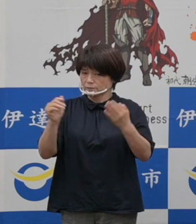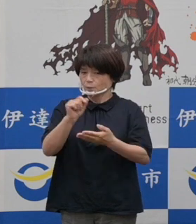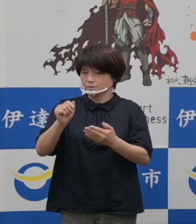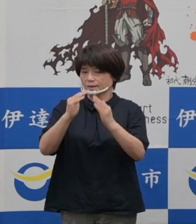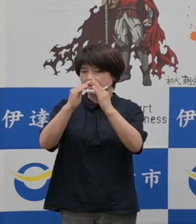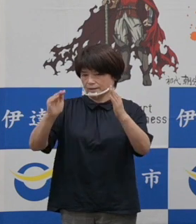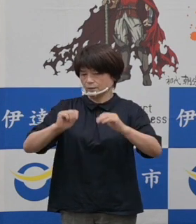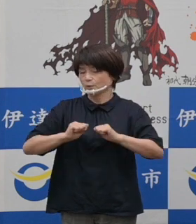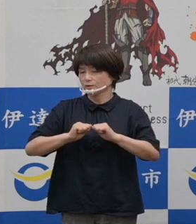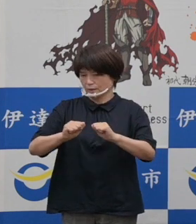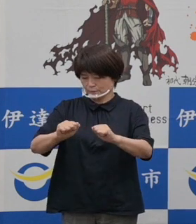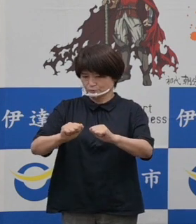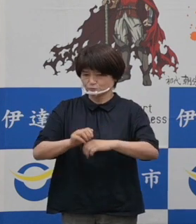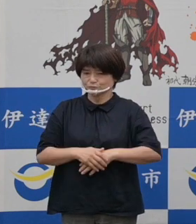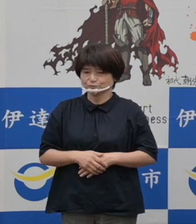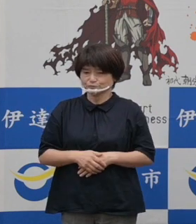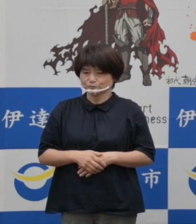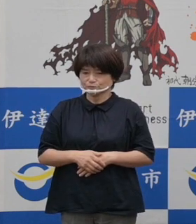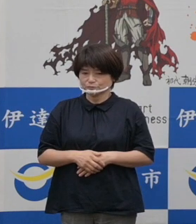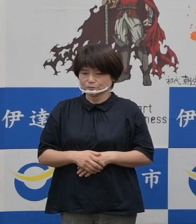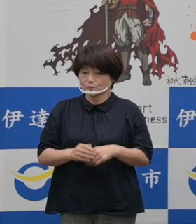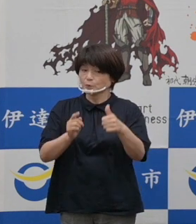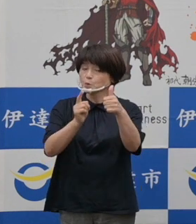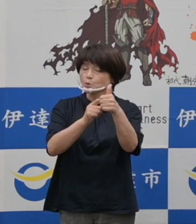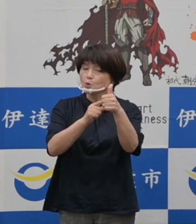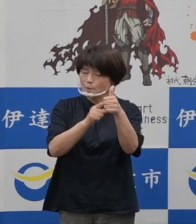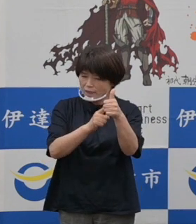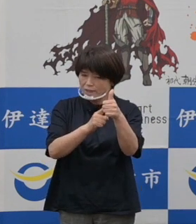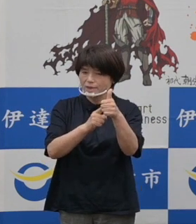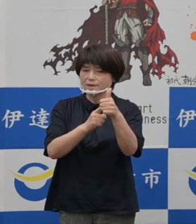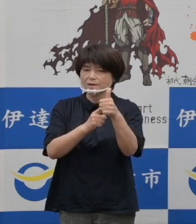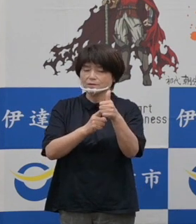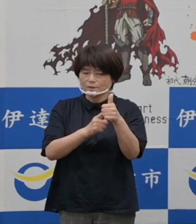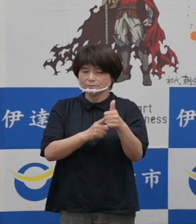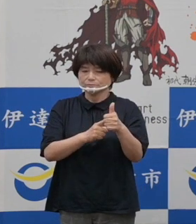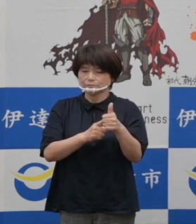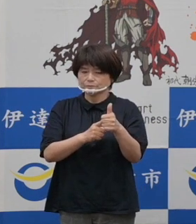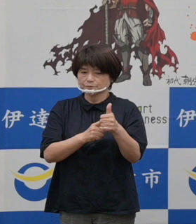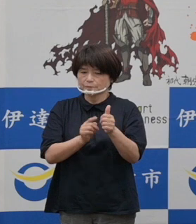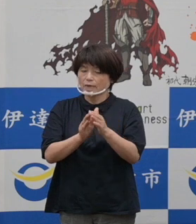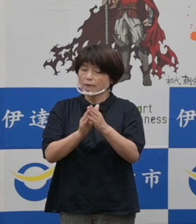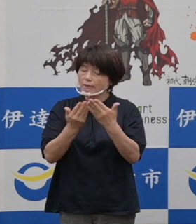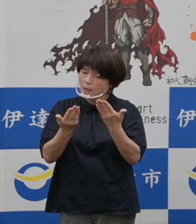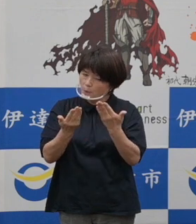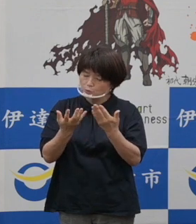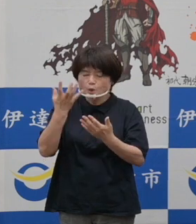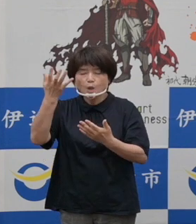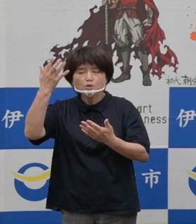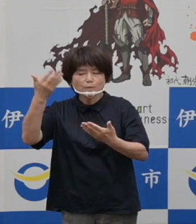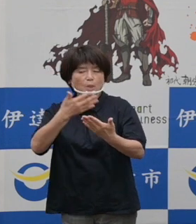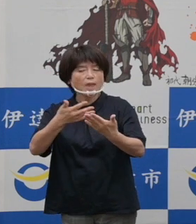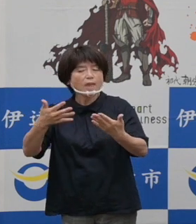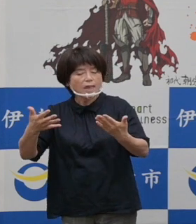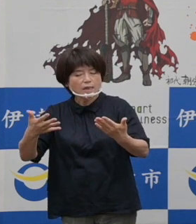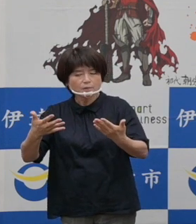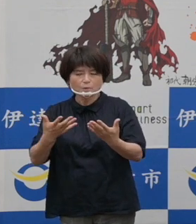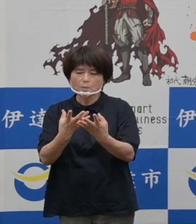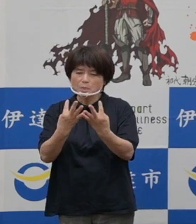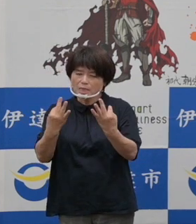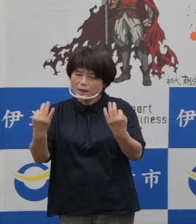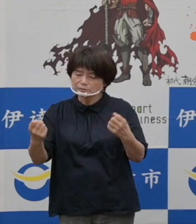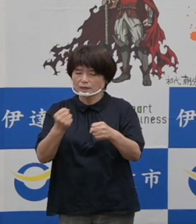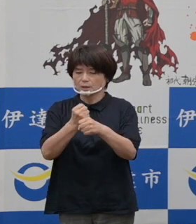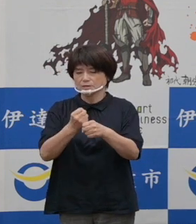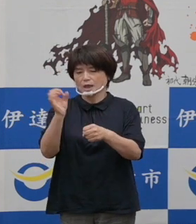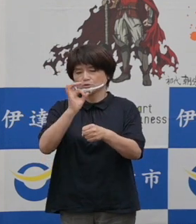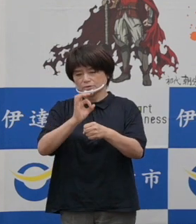。要証明誌につきましては、絵本やウェルゲン画をはじめ多くの作品を発表